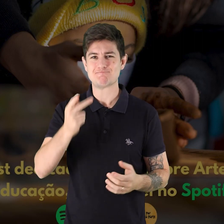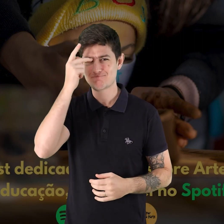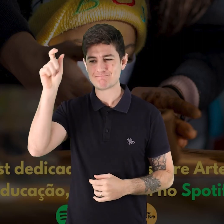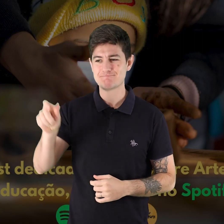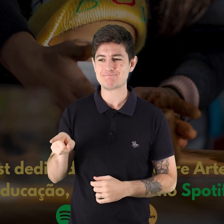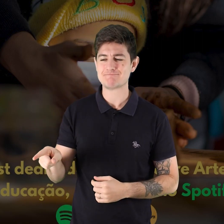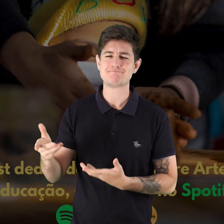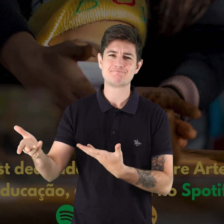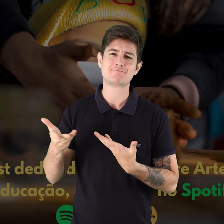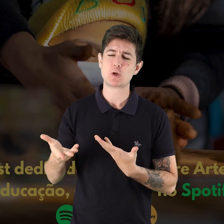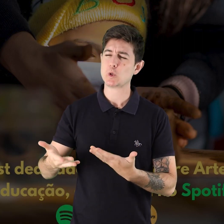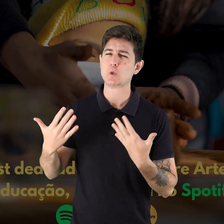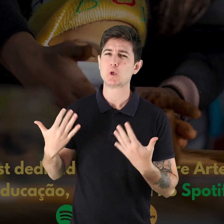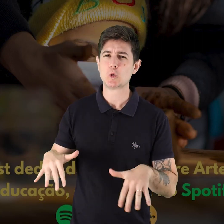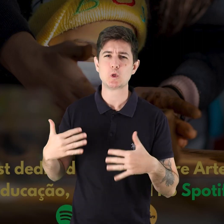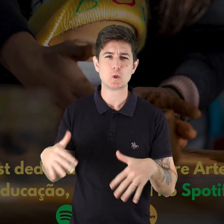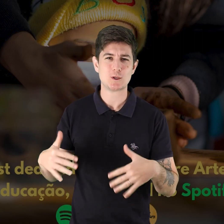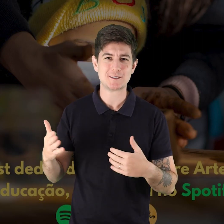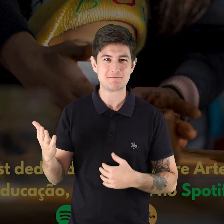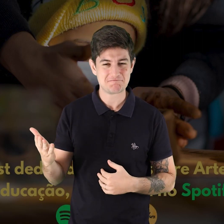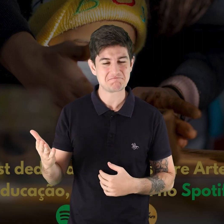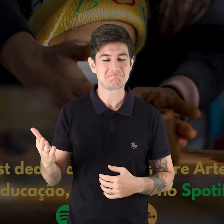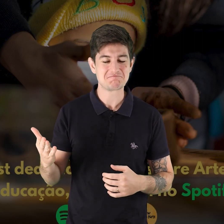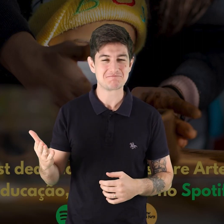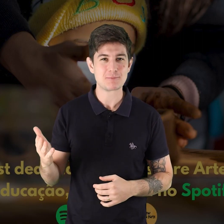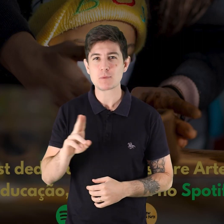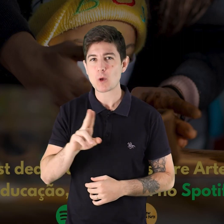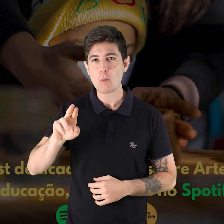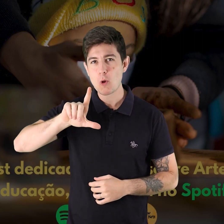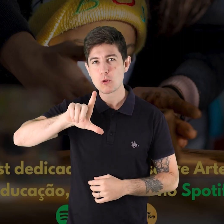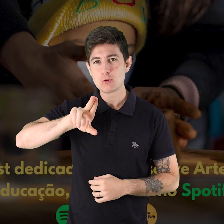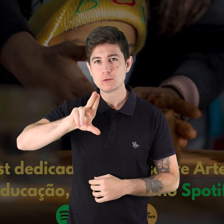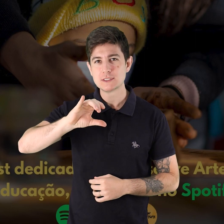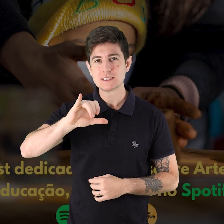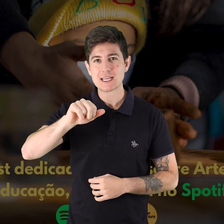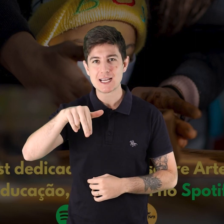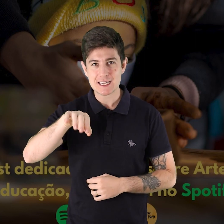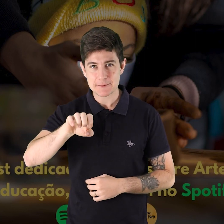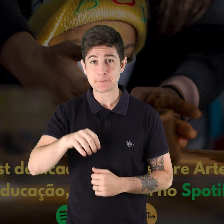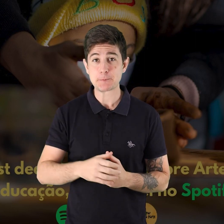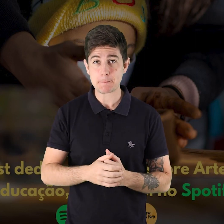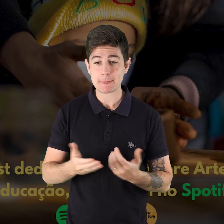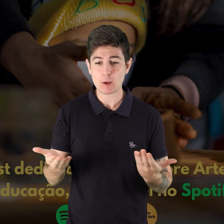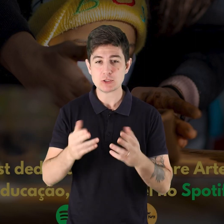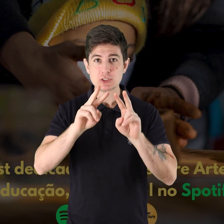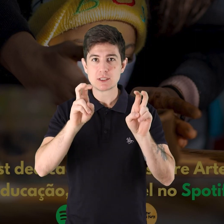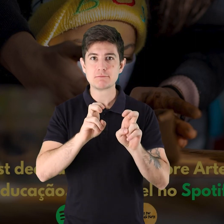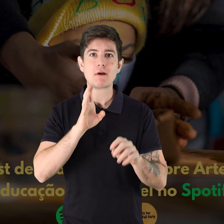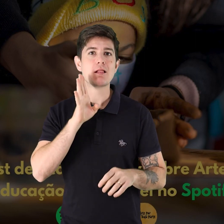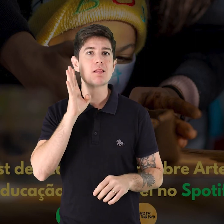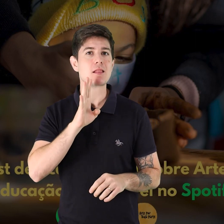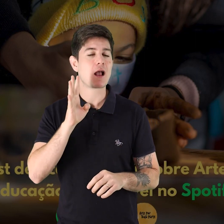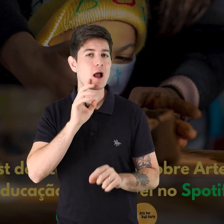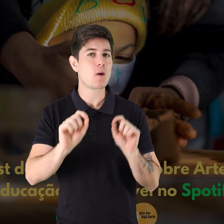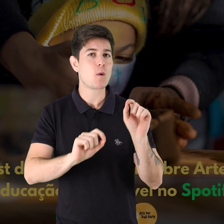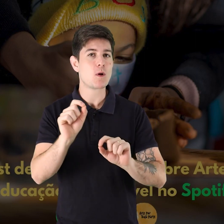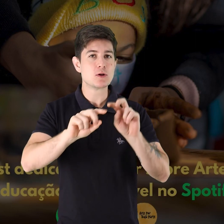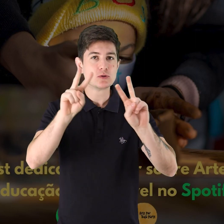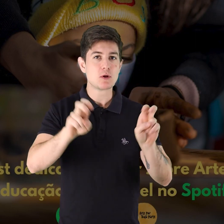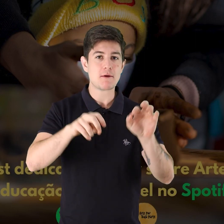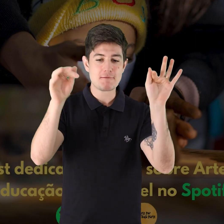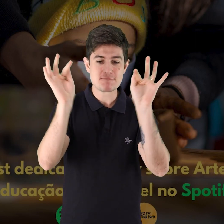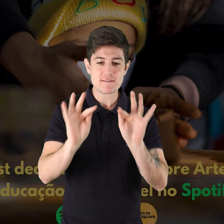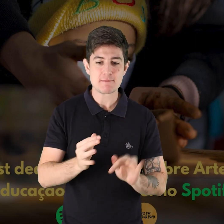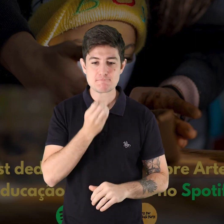gente, a gente está num dia muito especial, recebendo uma super convidada para o nosso Pod do Arte, que é a Luciane, e vamos falar de um tema